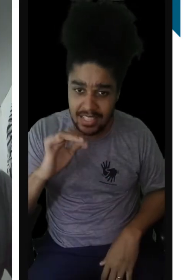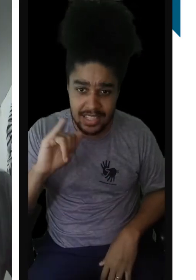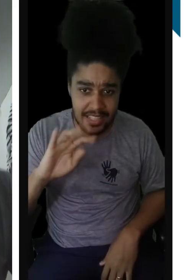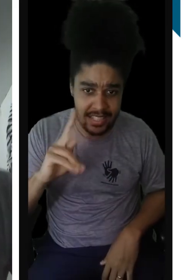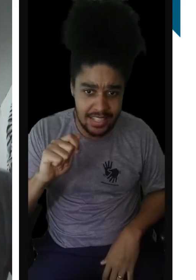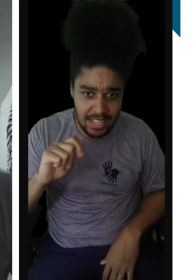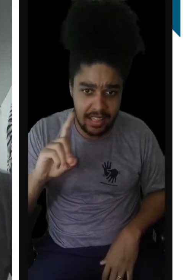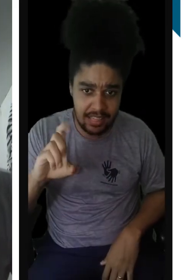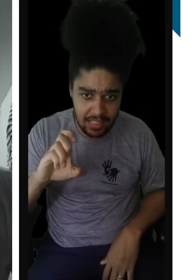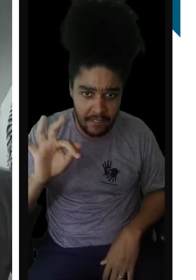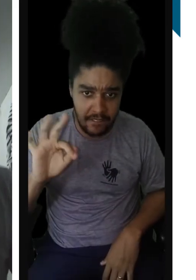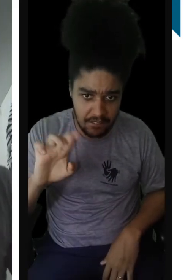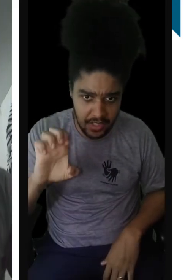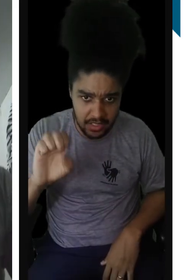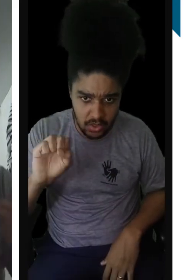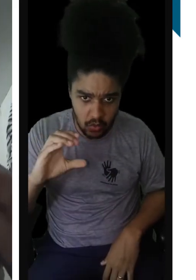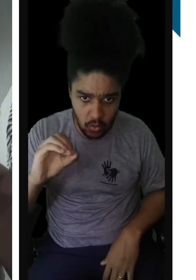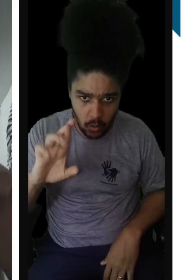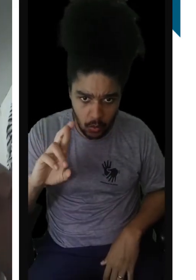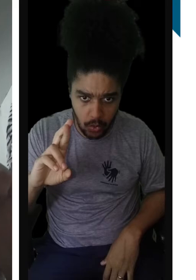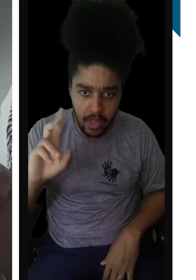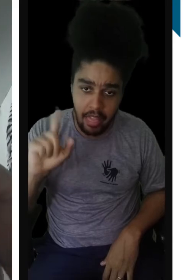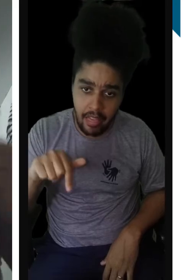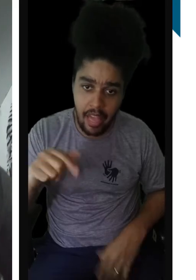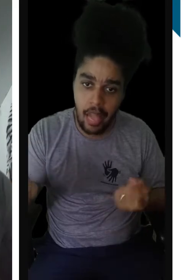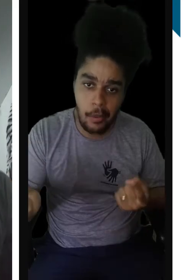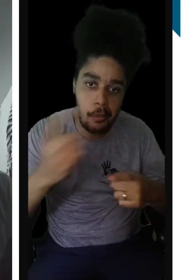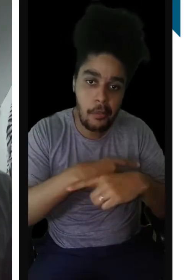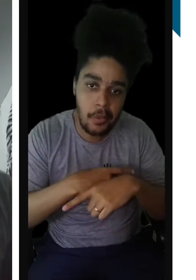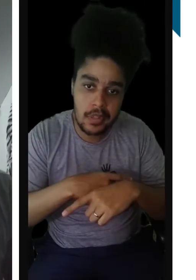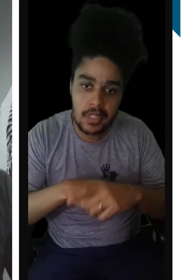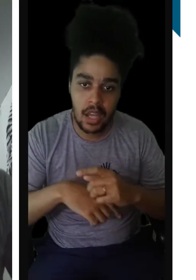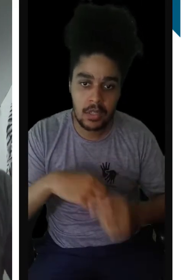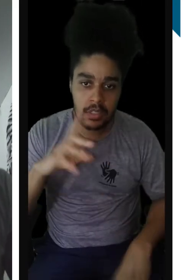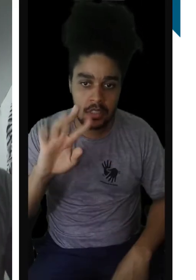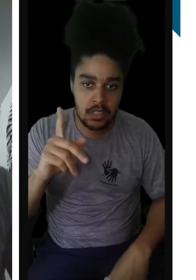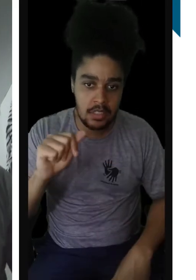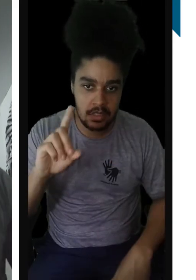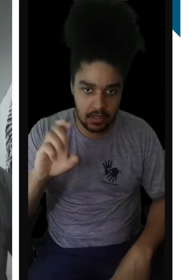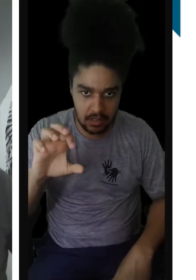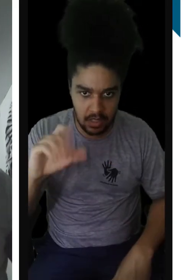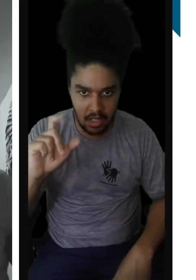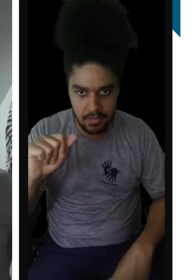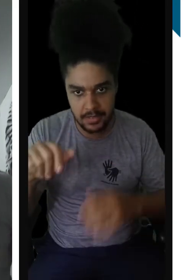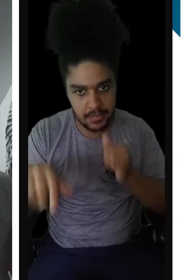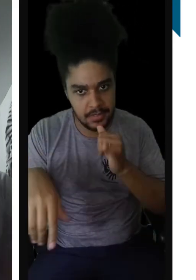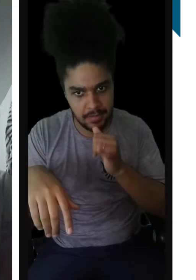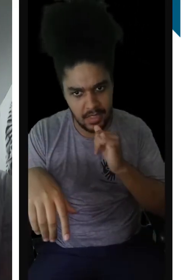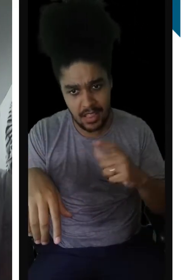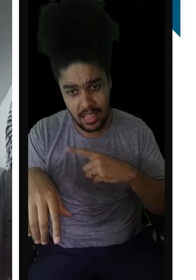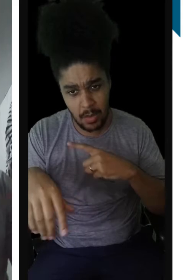de frescor, né? A ilha de frescor é um contraponto à ilha de calor. Por exemplo, você tem uma